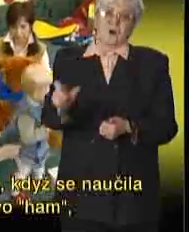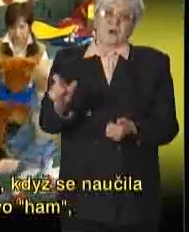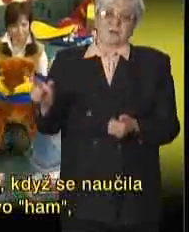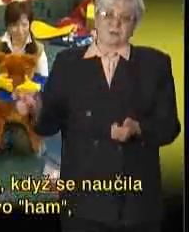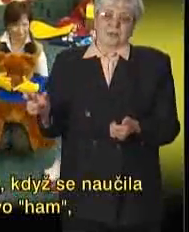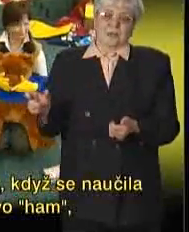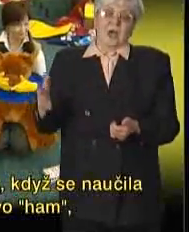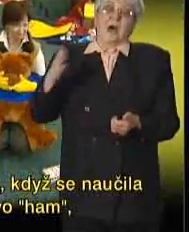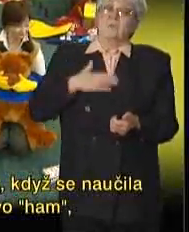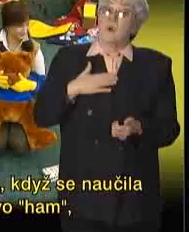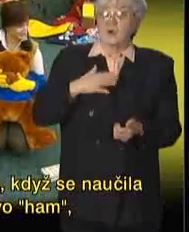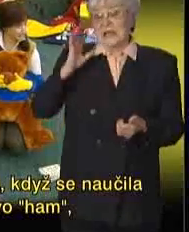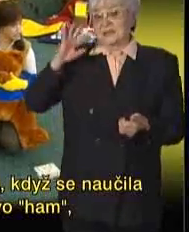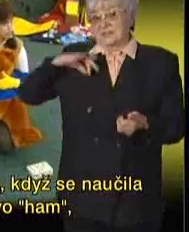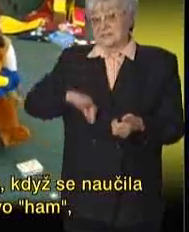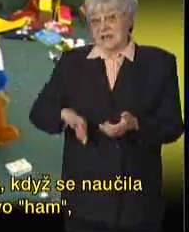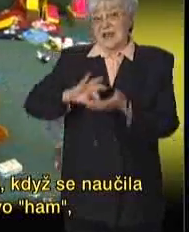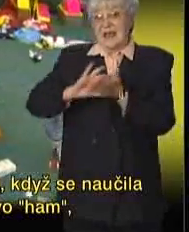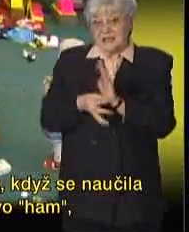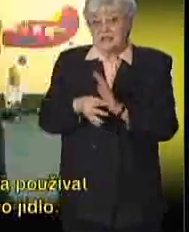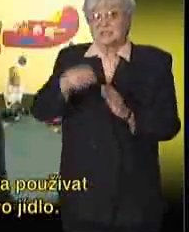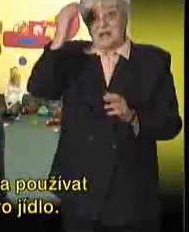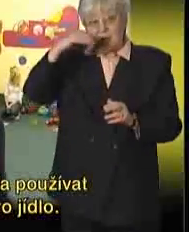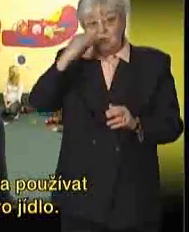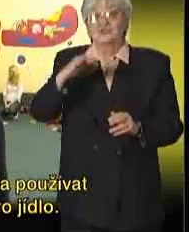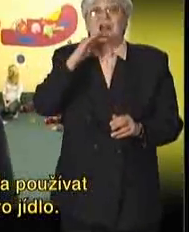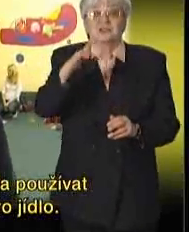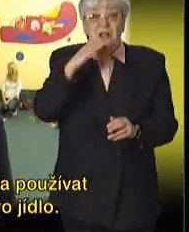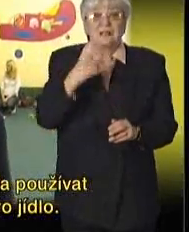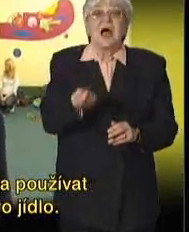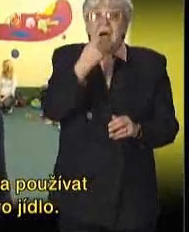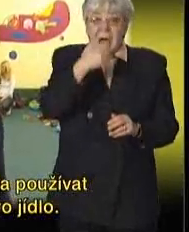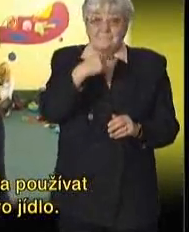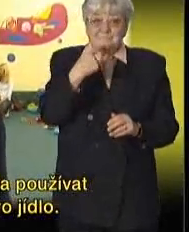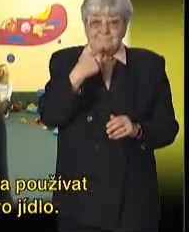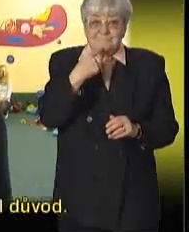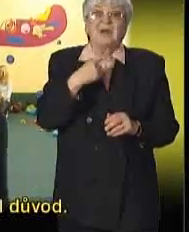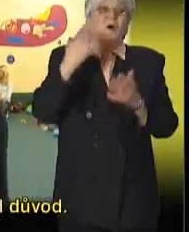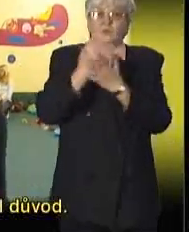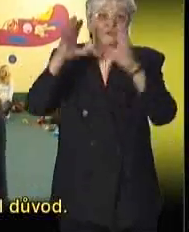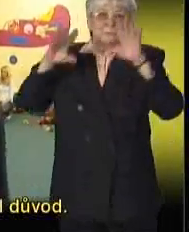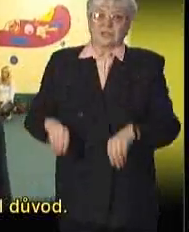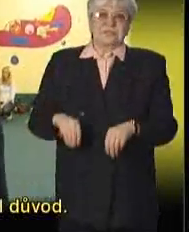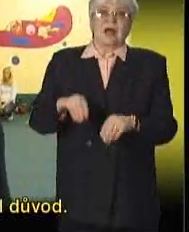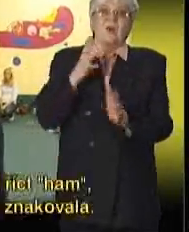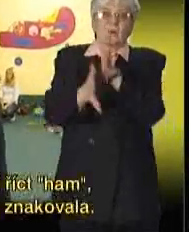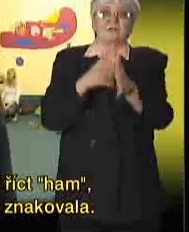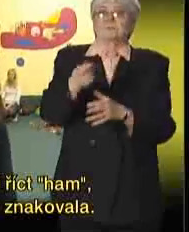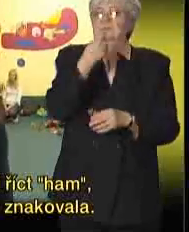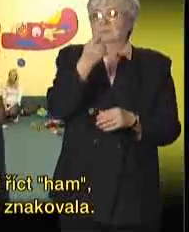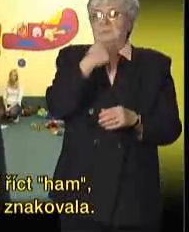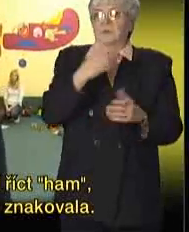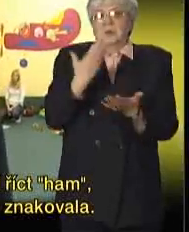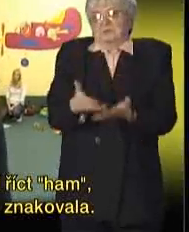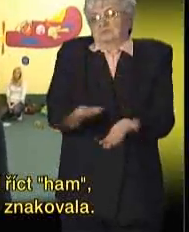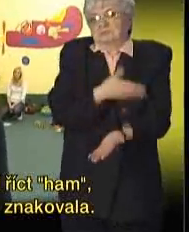Třeba moje Sofia, když se naučila říkat ham, tak přestala používat znak pro jídlo. Už nebyl důvod, že jo? Teď už mi umí říct ham,